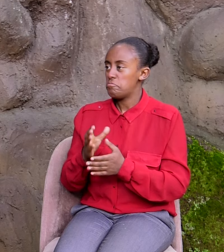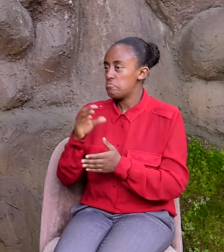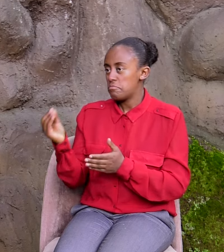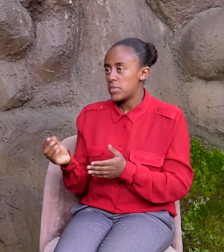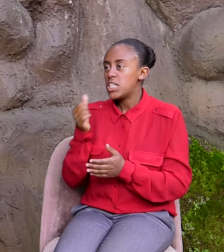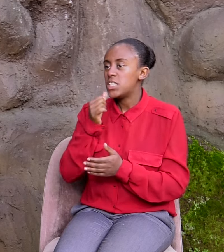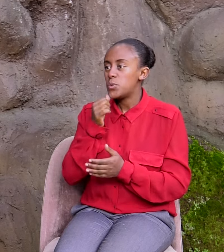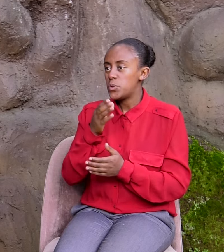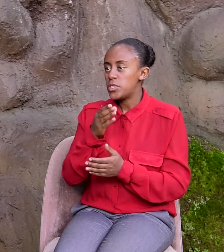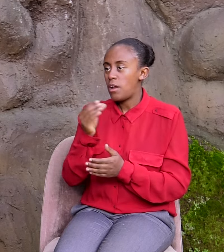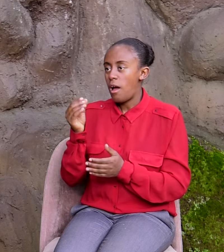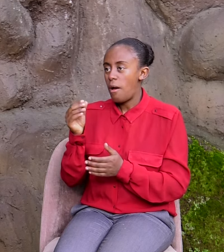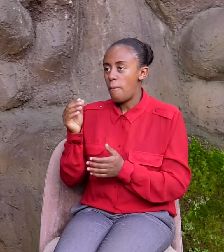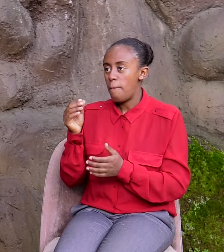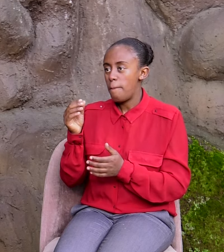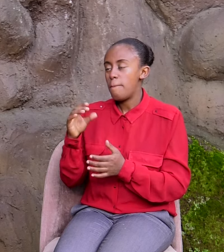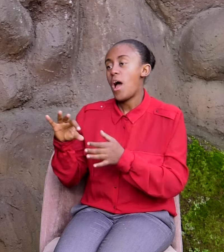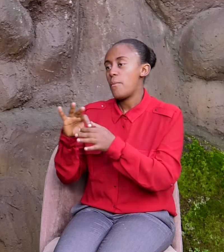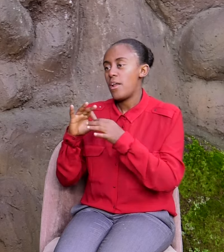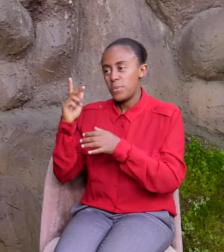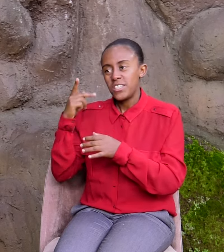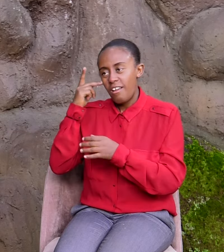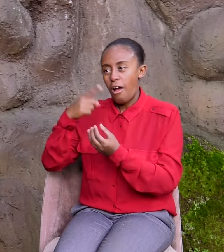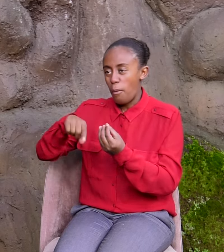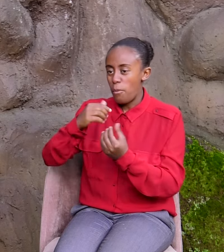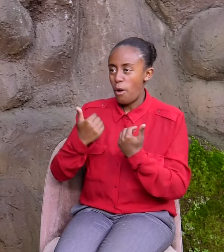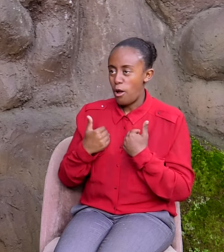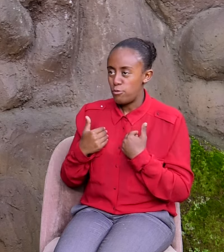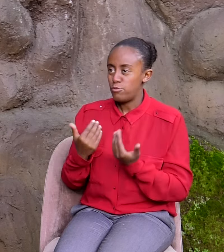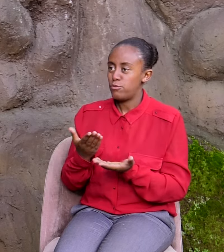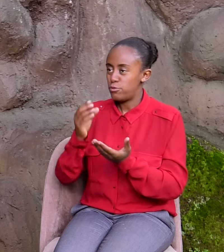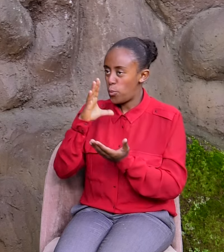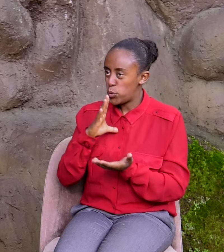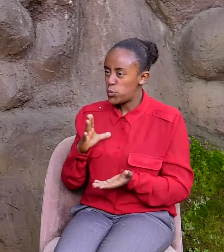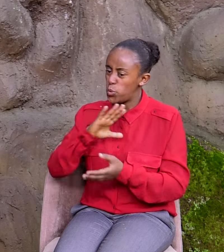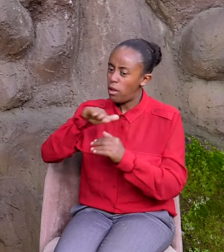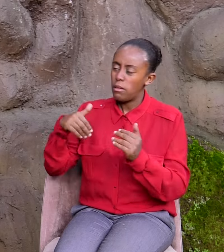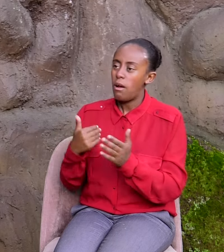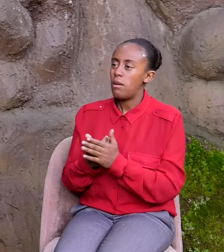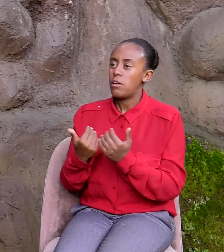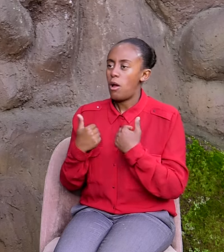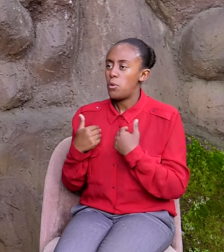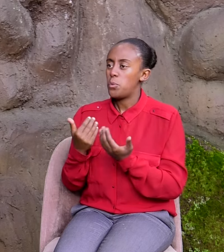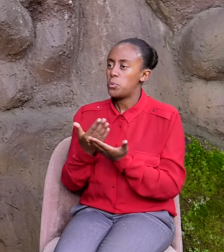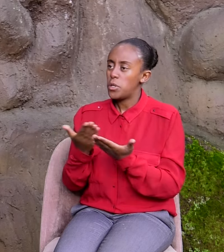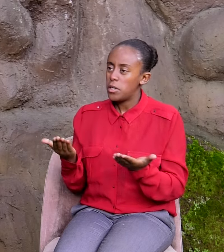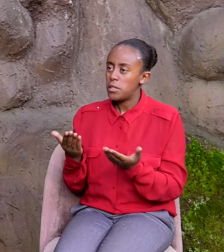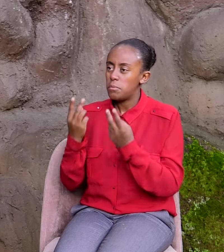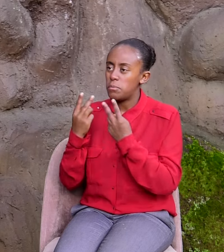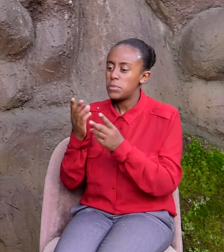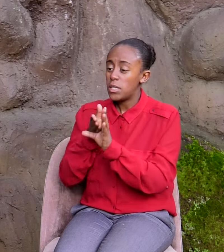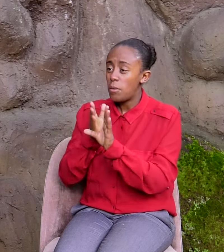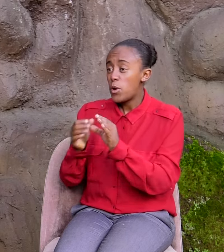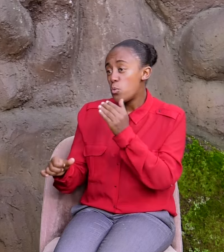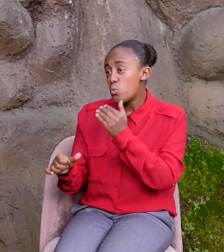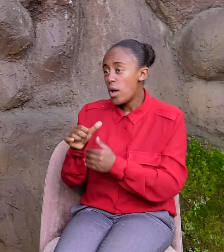እና የሴቶችና ማህበራዊ ጉዳይ ሚኒስቴር አካባቢ ያሉ ሰዎችን፣ እንዳጠቃላይ ያለውን ውድመት በተመለከተ ያለውን የስነ ልቦና